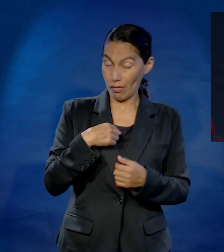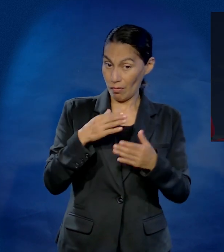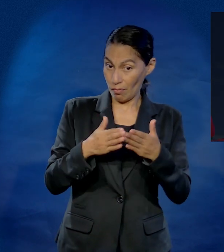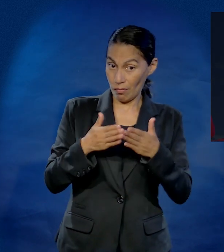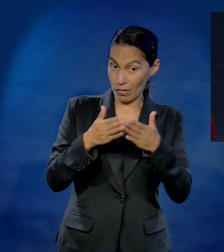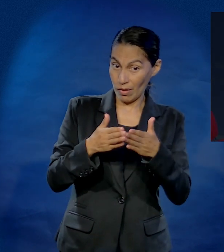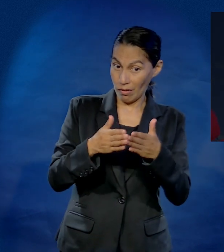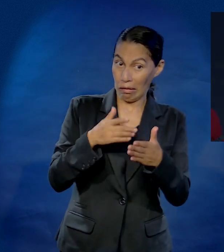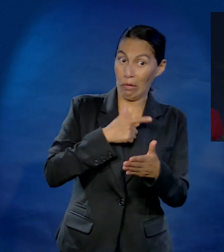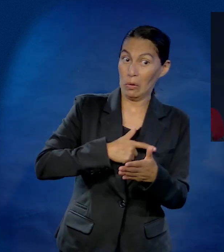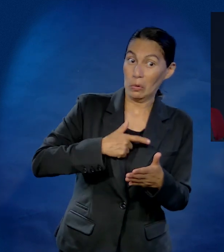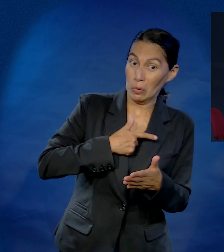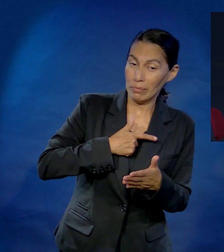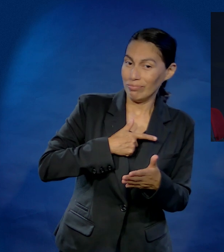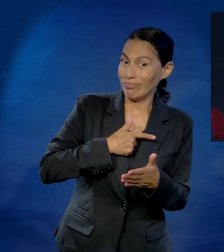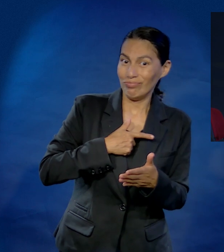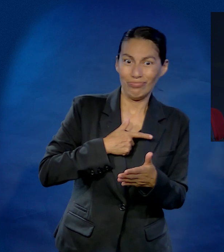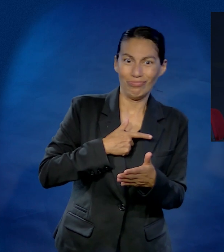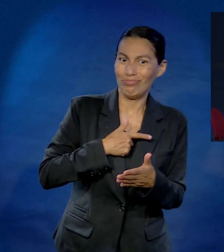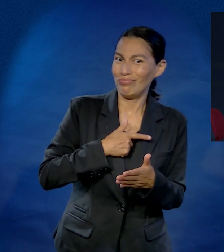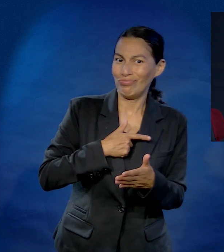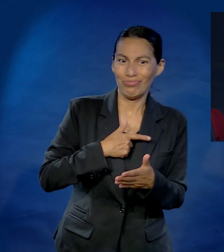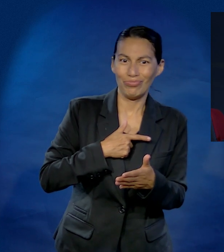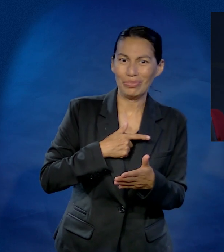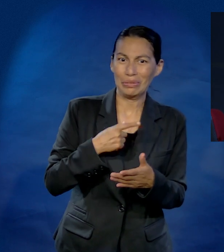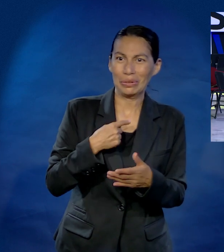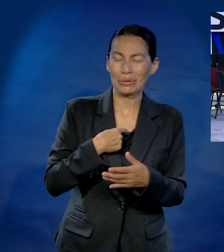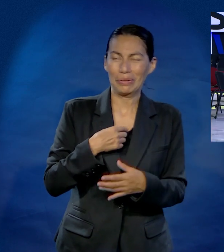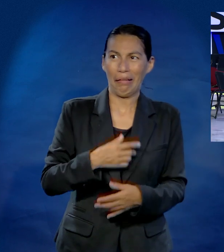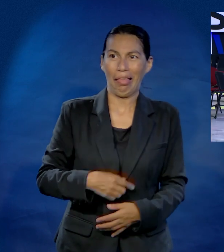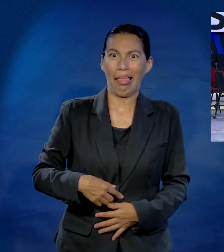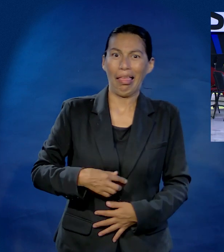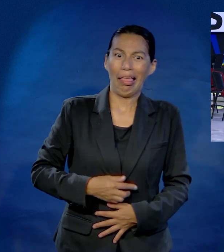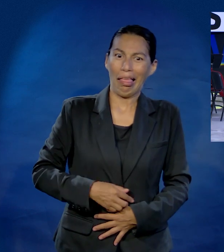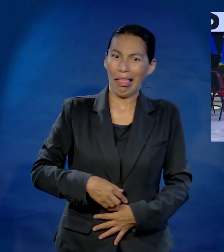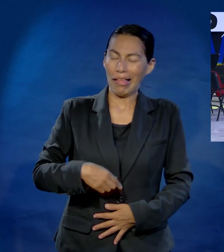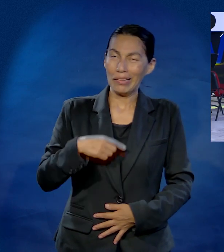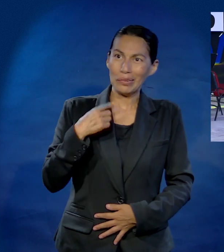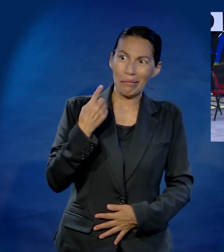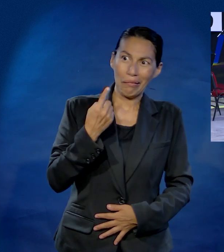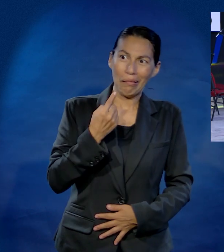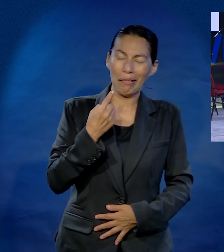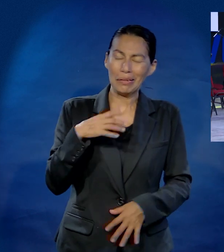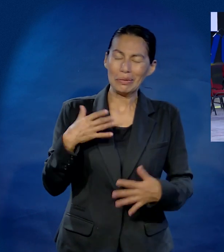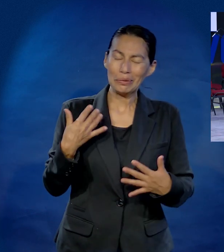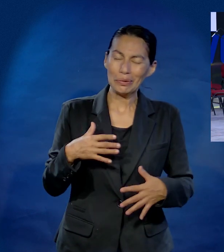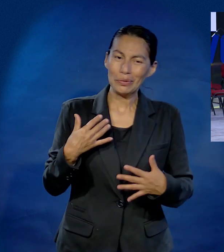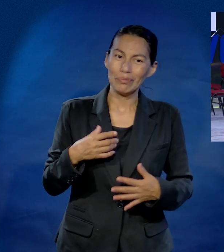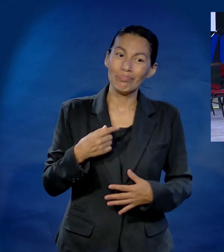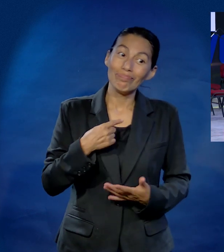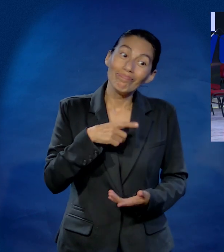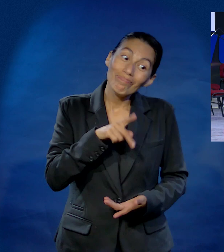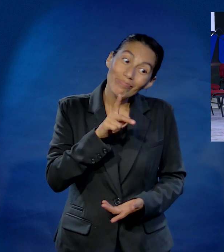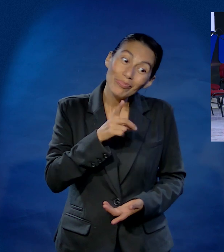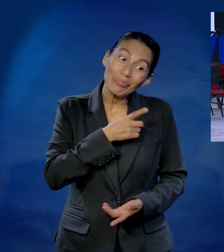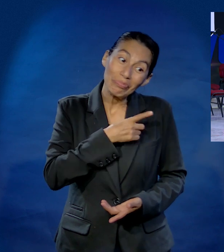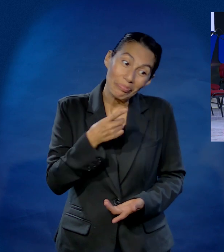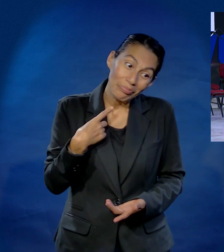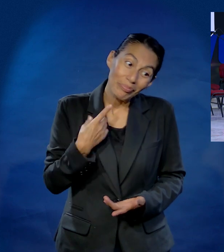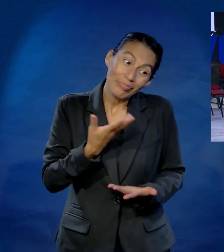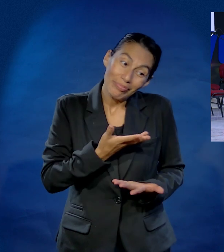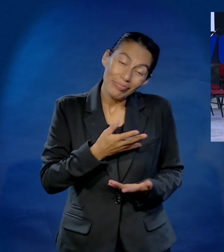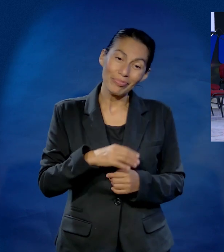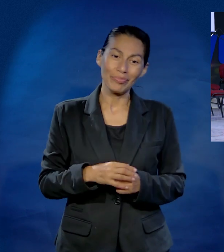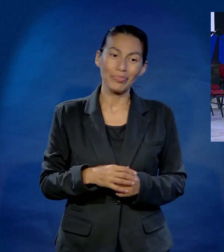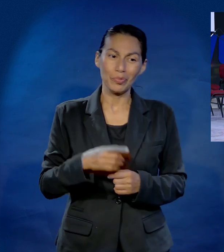corazón, yo no soy muy aficionado a los barcos. En cuanto subo, yo empiezo así como a sentir cosas raras en el estómago.